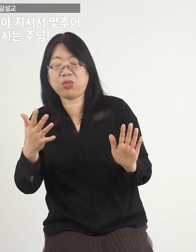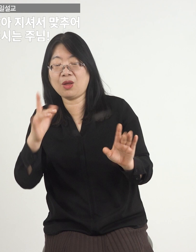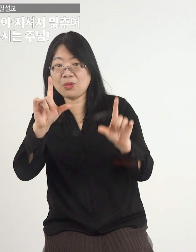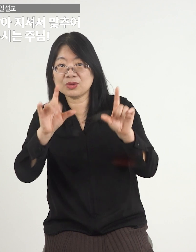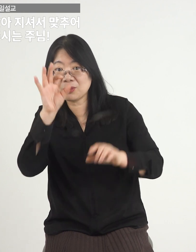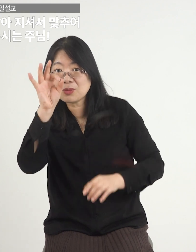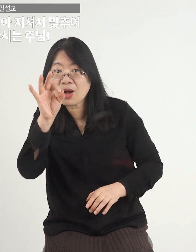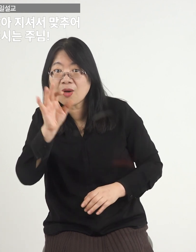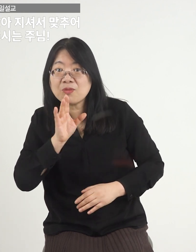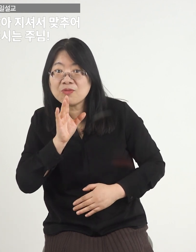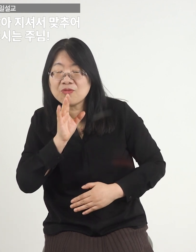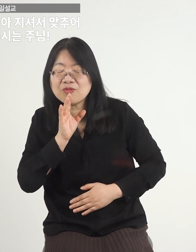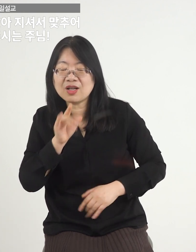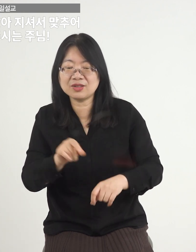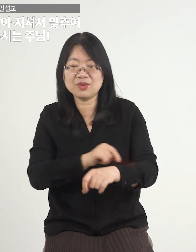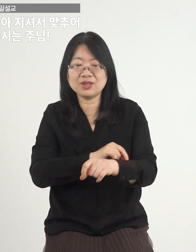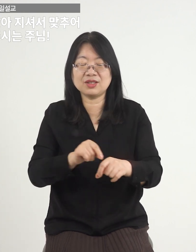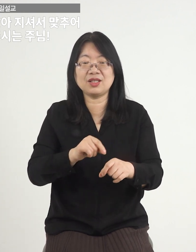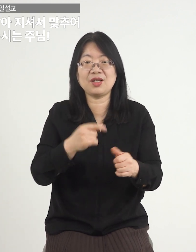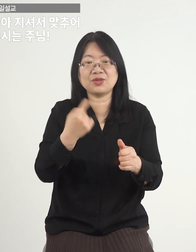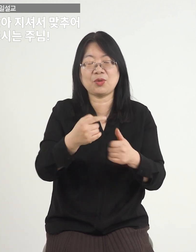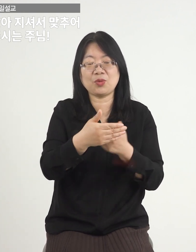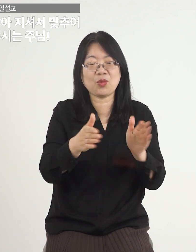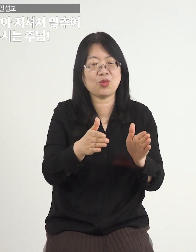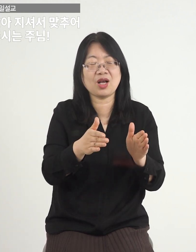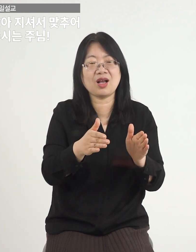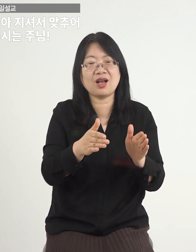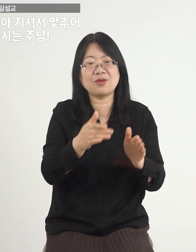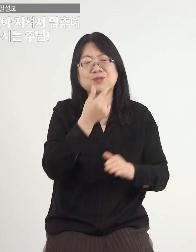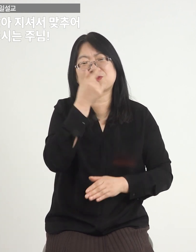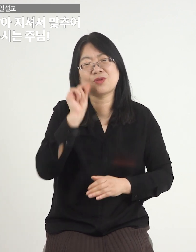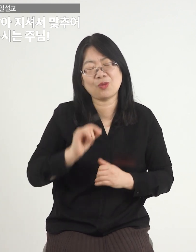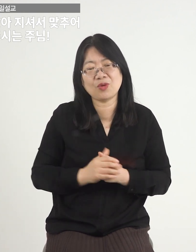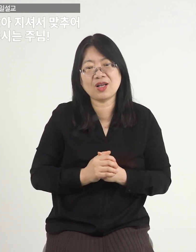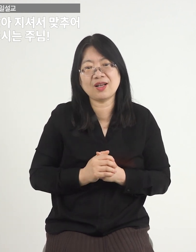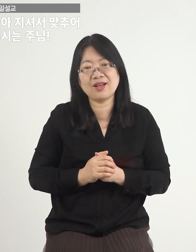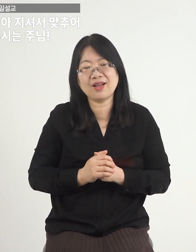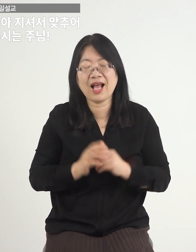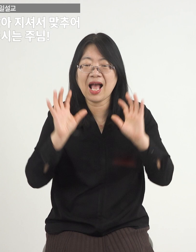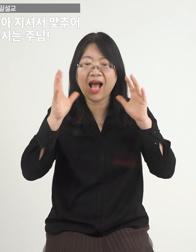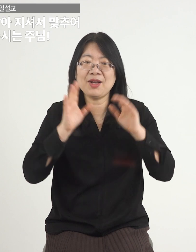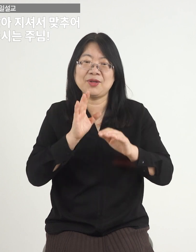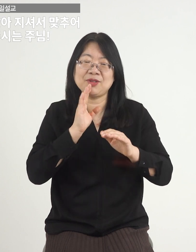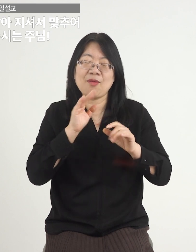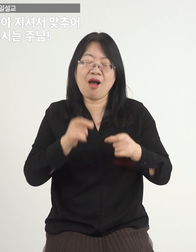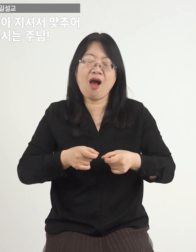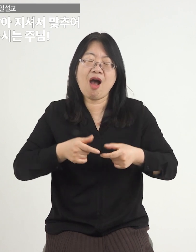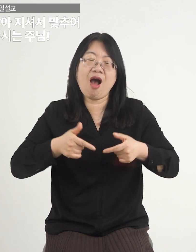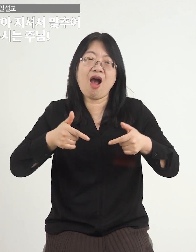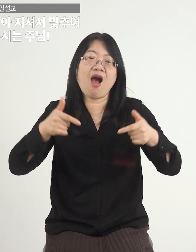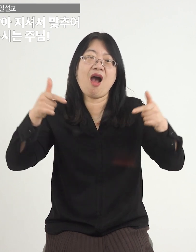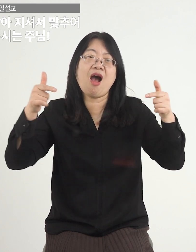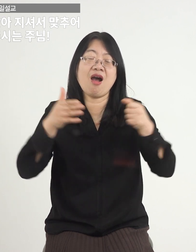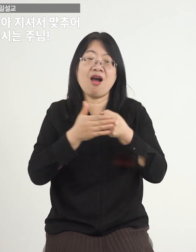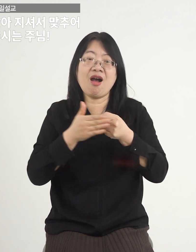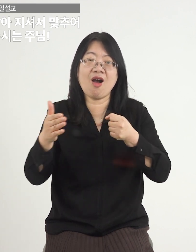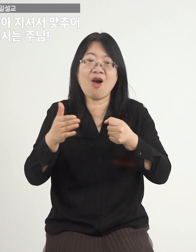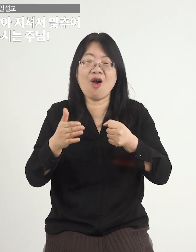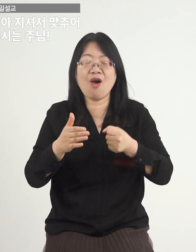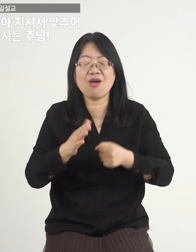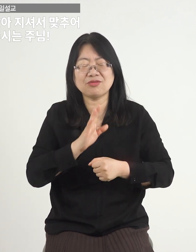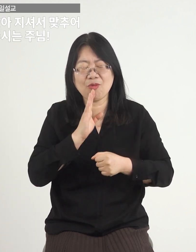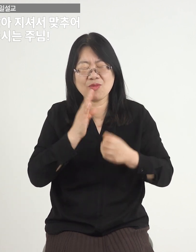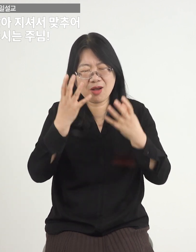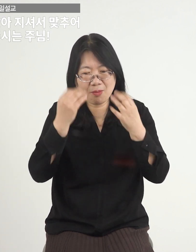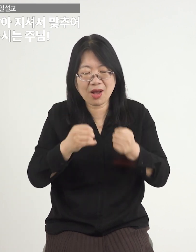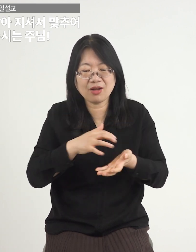보시죠. 특별히 교육 공간이 태부적이에요. 아이들이 얼마나 많이 늘어났는지 엄청나게